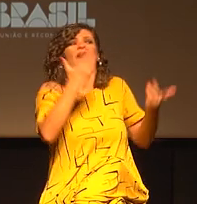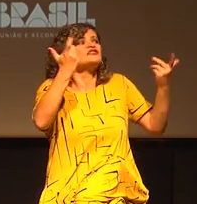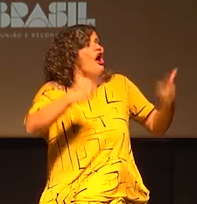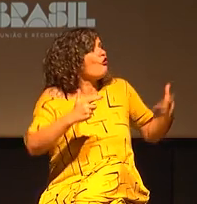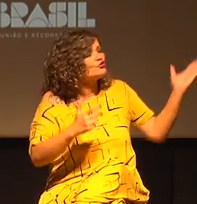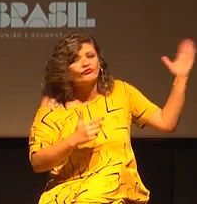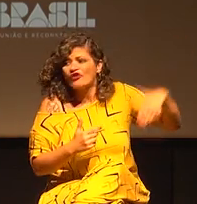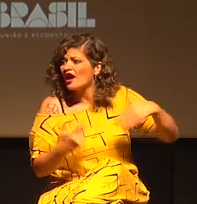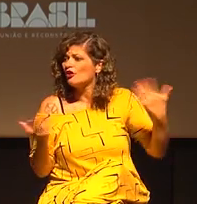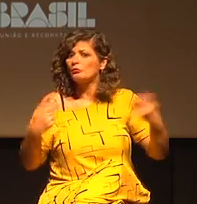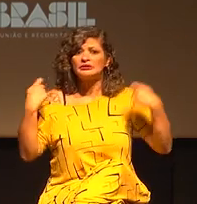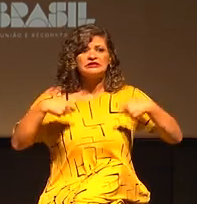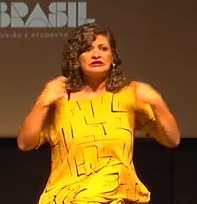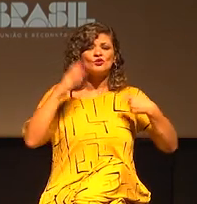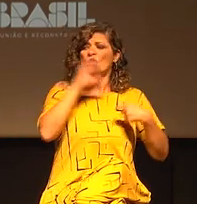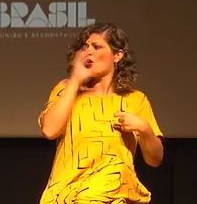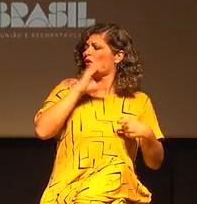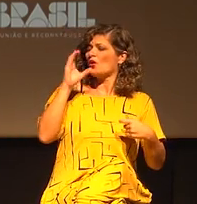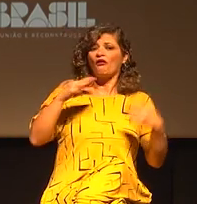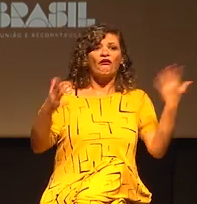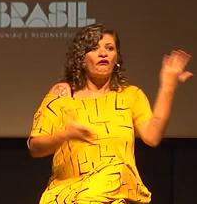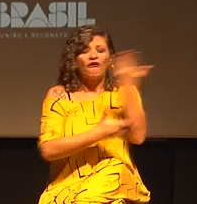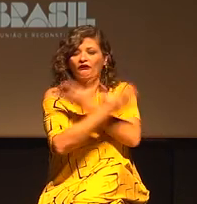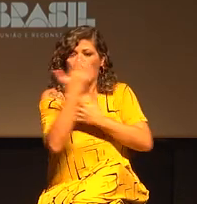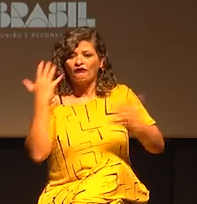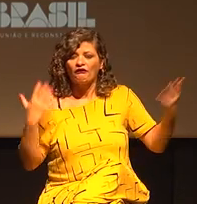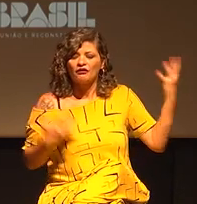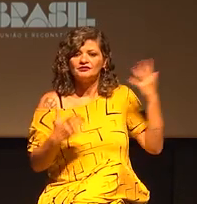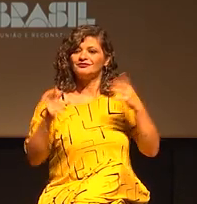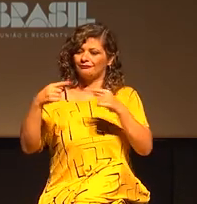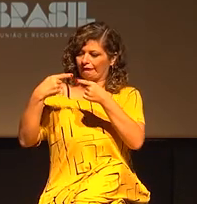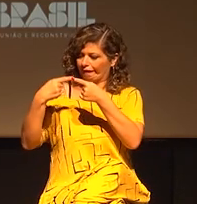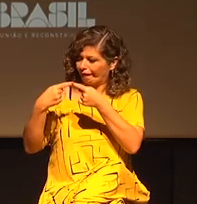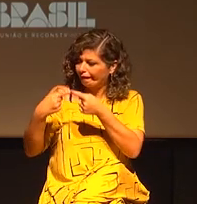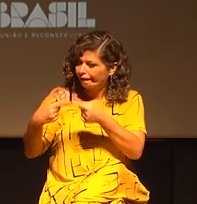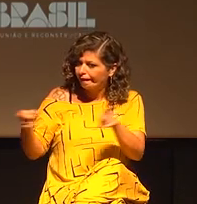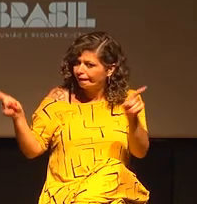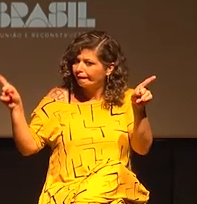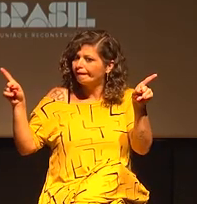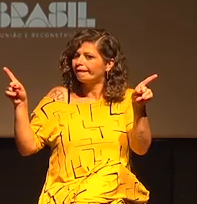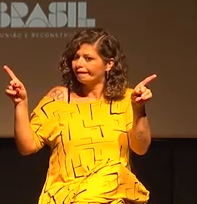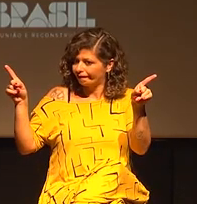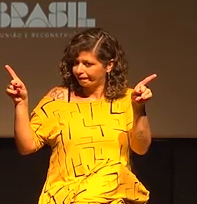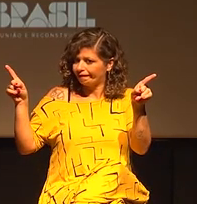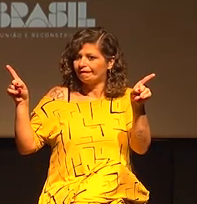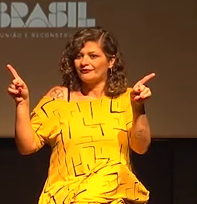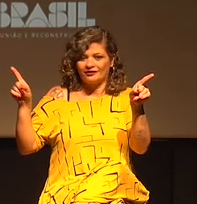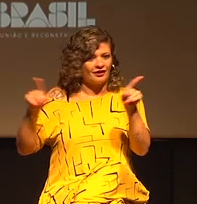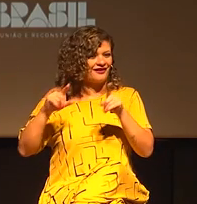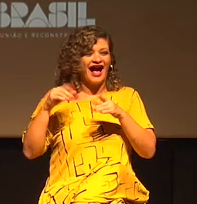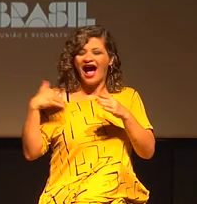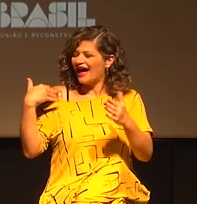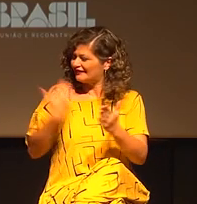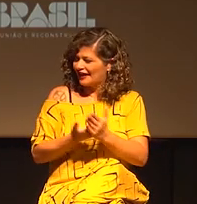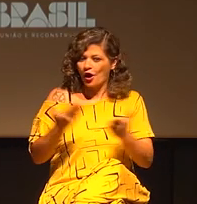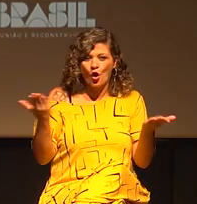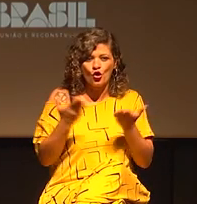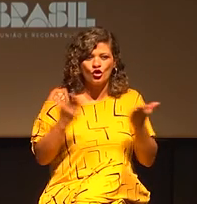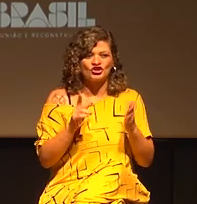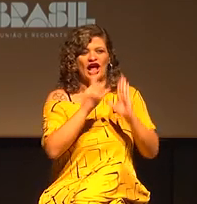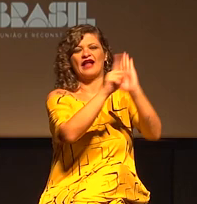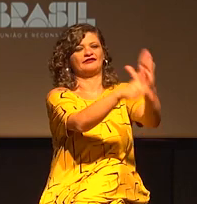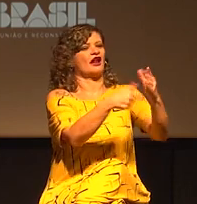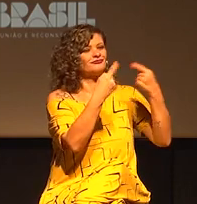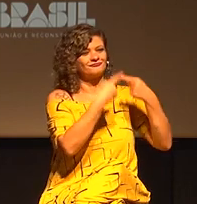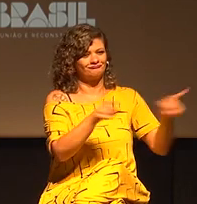não chegou tem que correr atrás e inauguramos todas no dia que a gente falou que inaugurar não adiamos uma inauguração até hoje hoje então